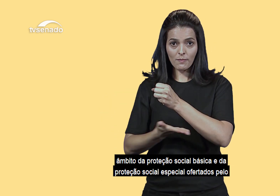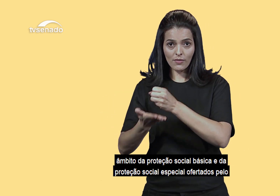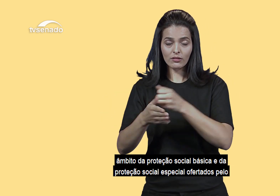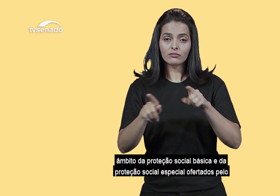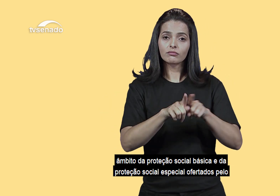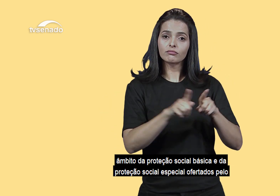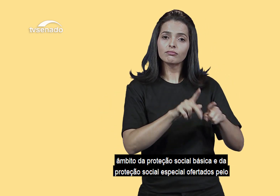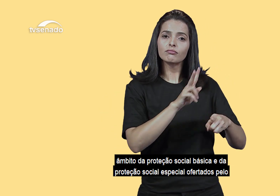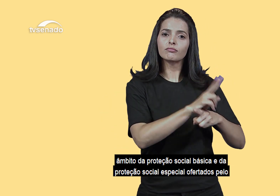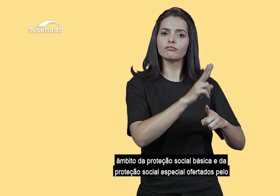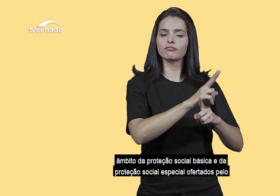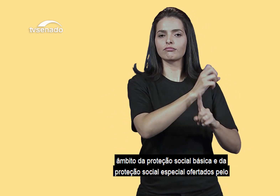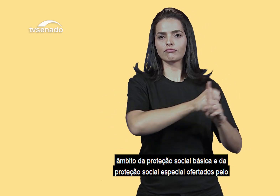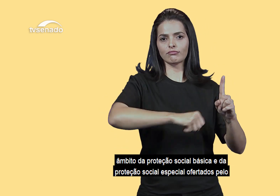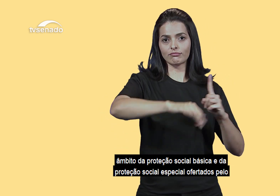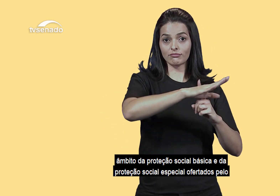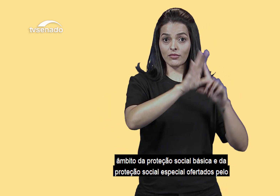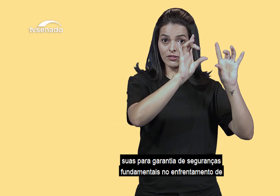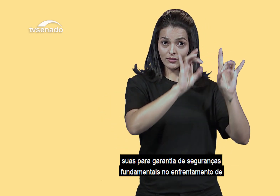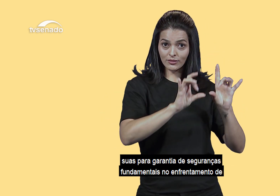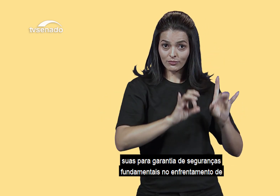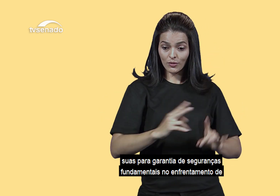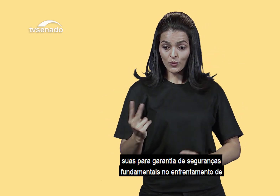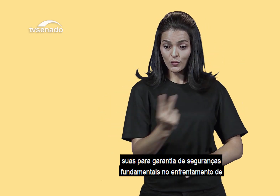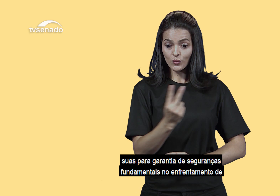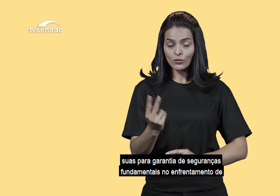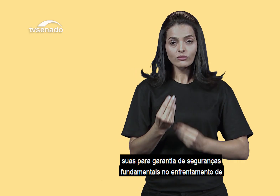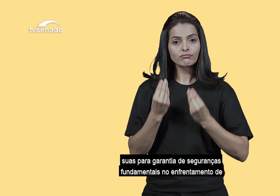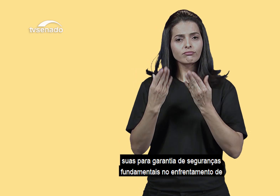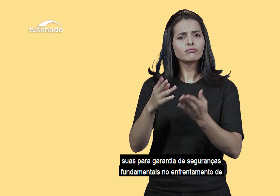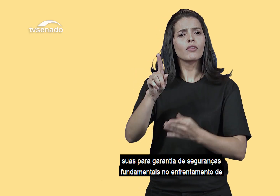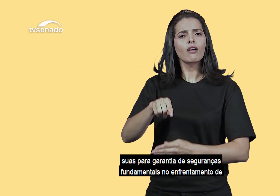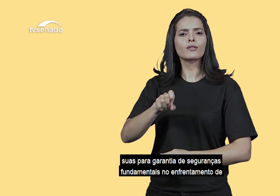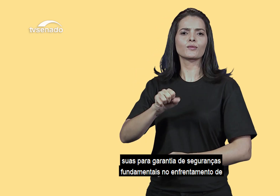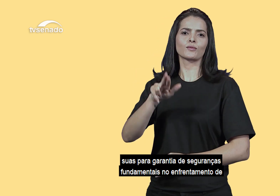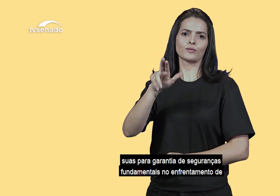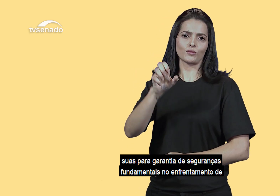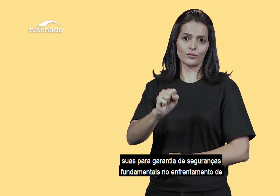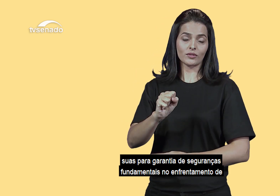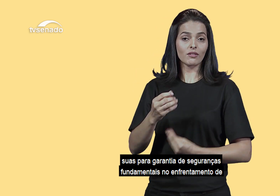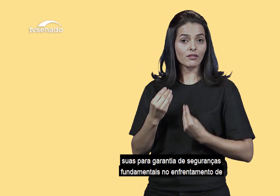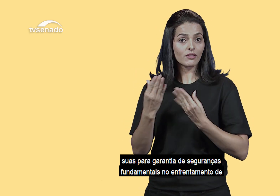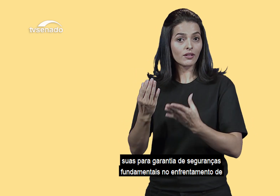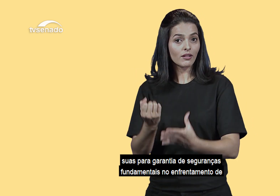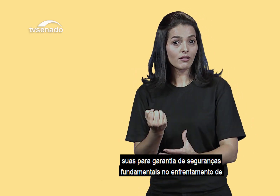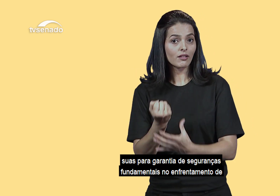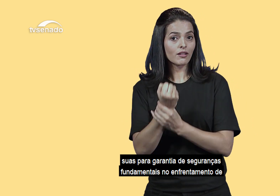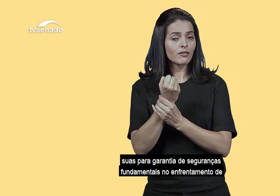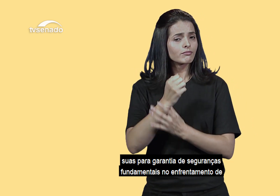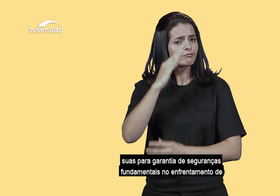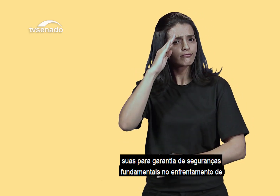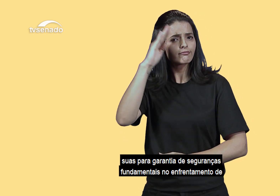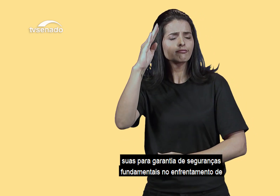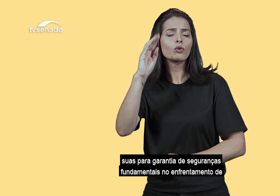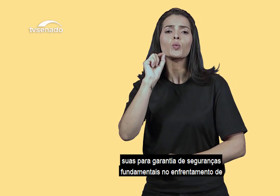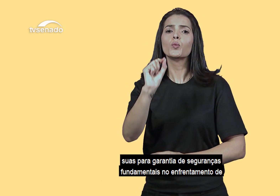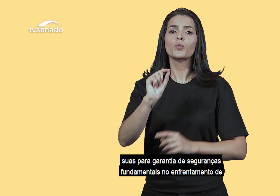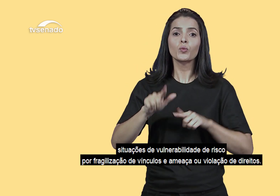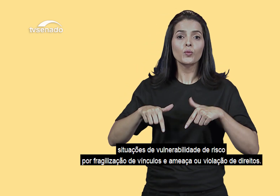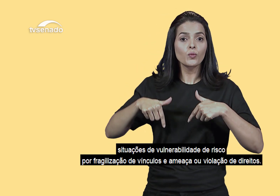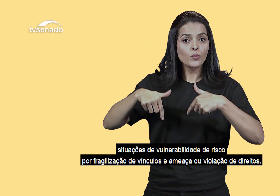social especial ofertados pelos suas para garantia de seguranças fundamentais no